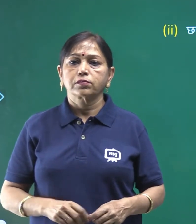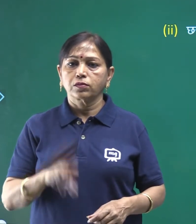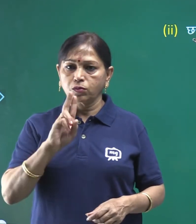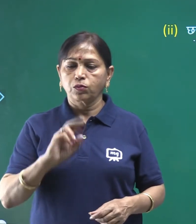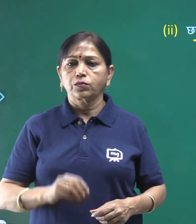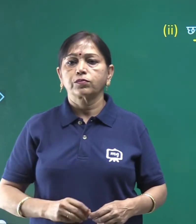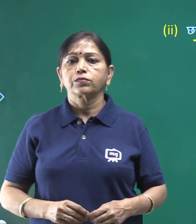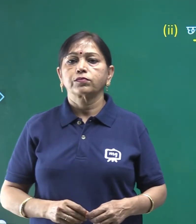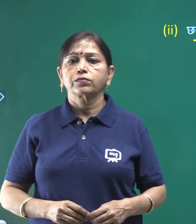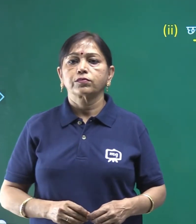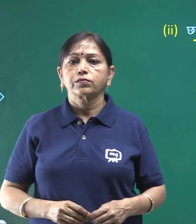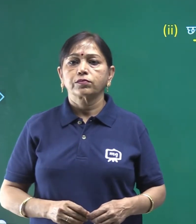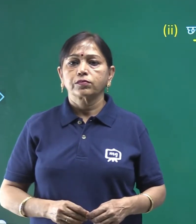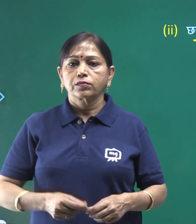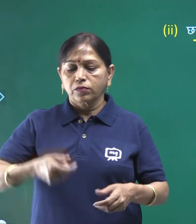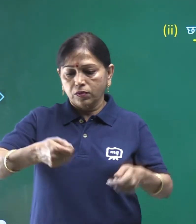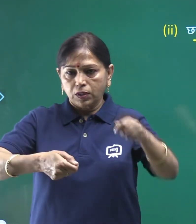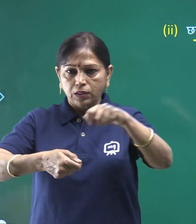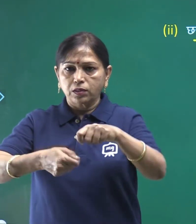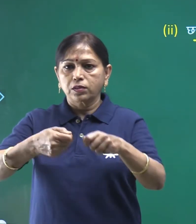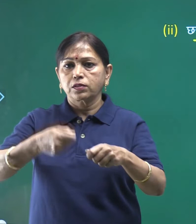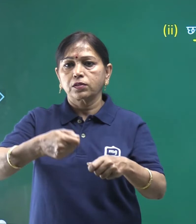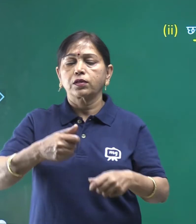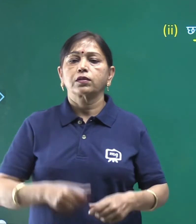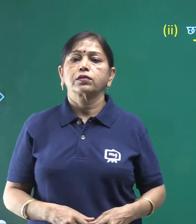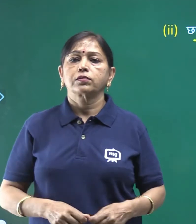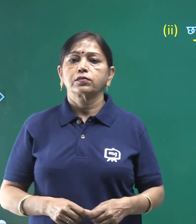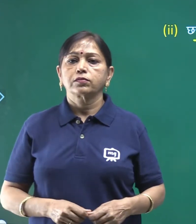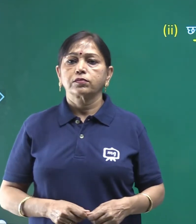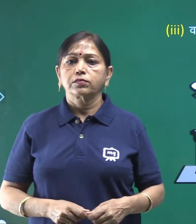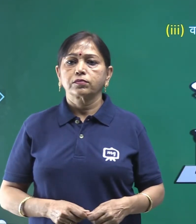दो, छन्नी से छानना।